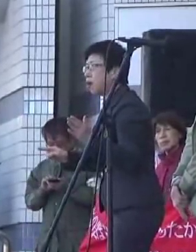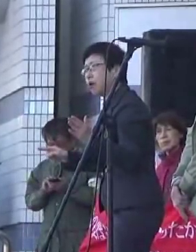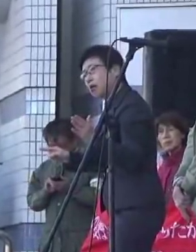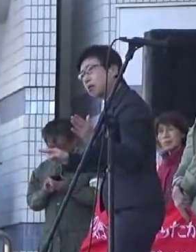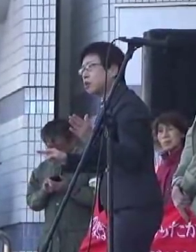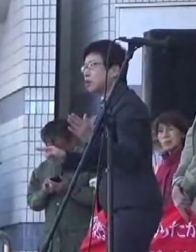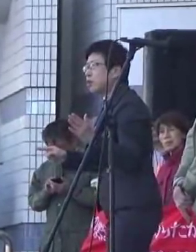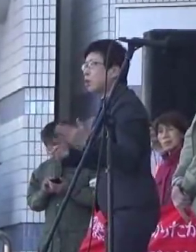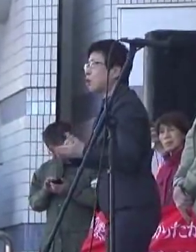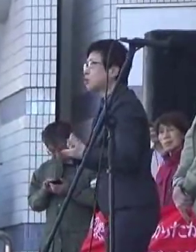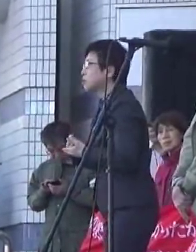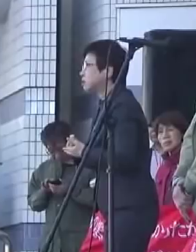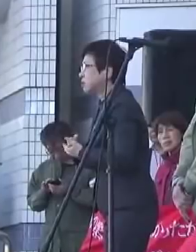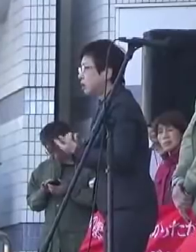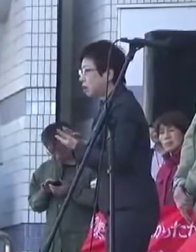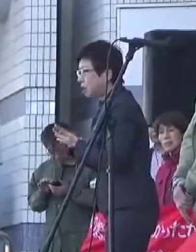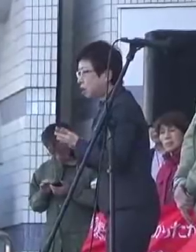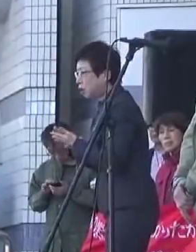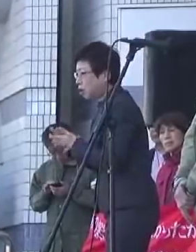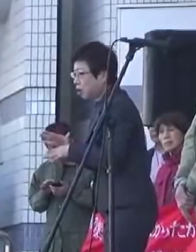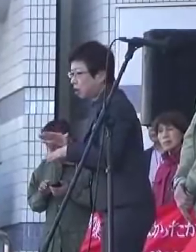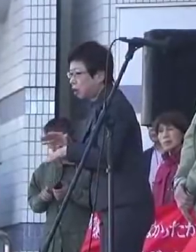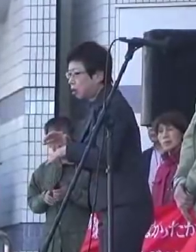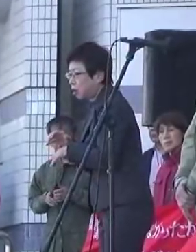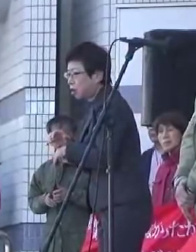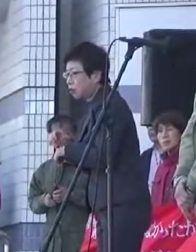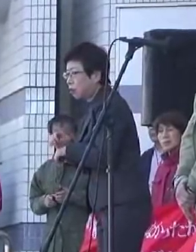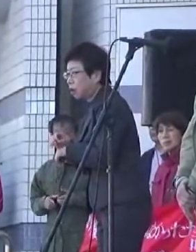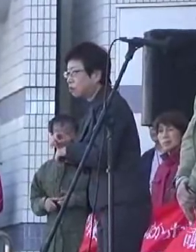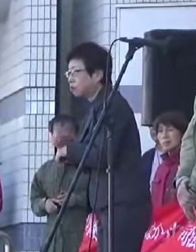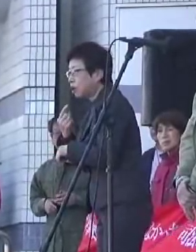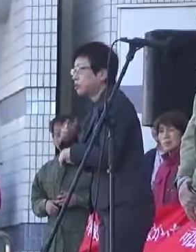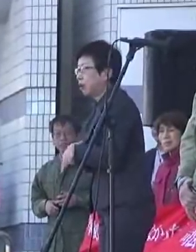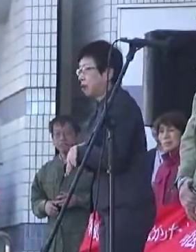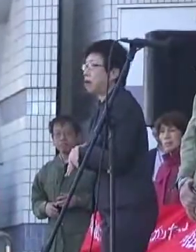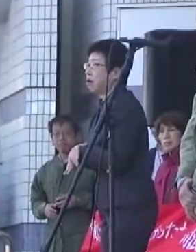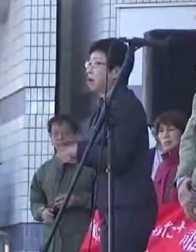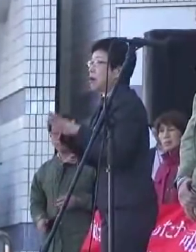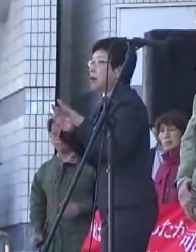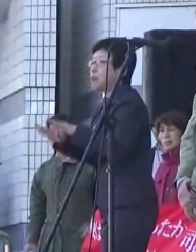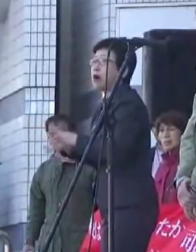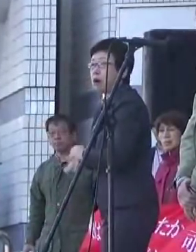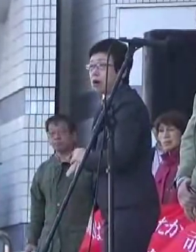をの信念が揺らぐ毎日でございました。今